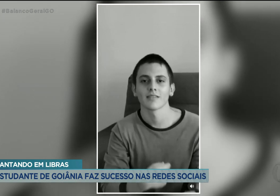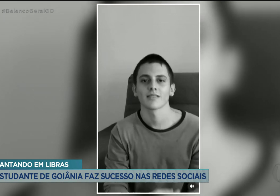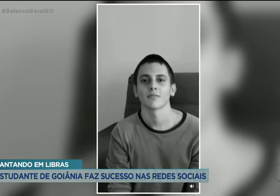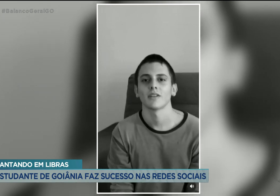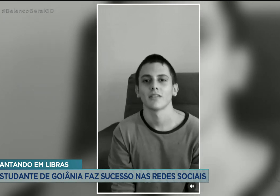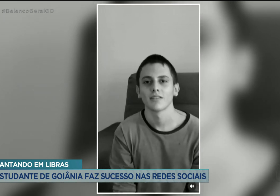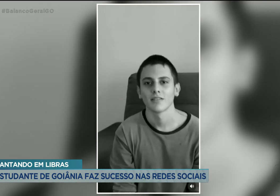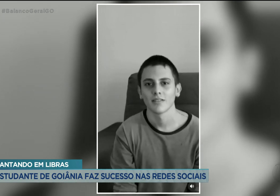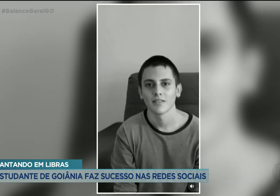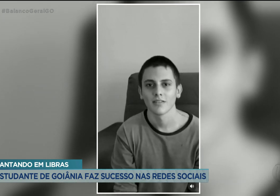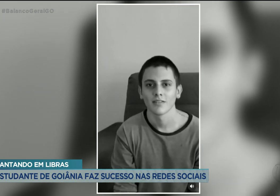Mas as pessoas gostaram